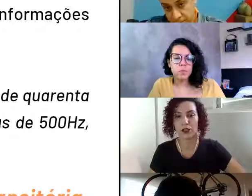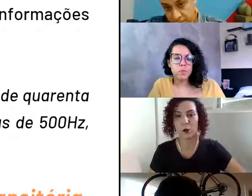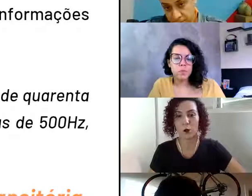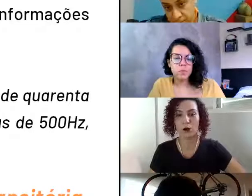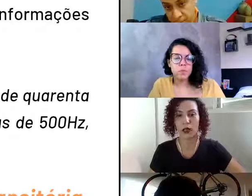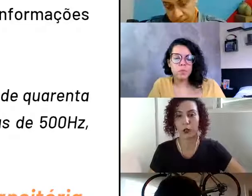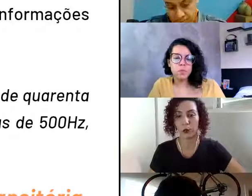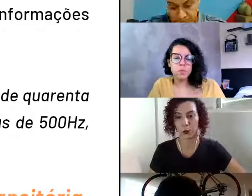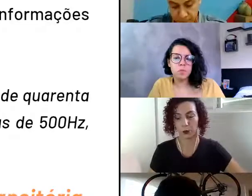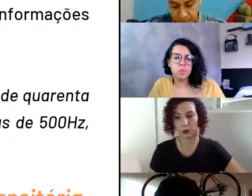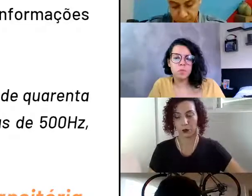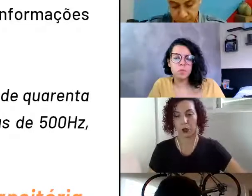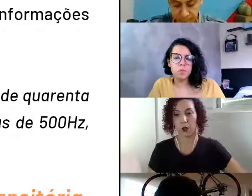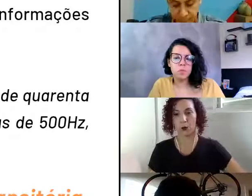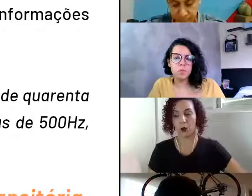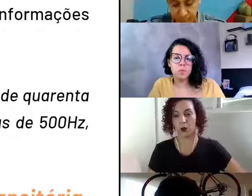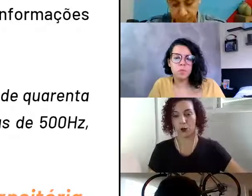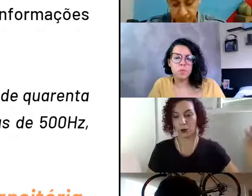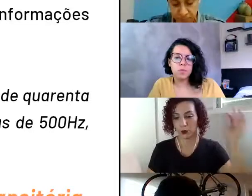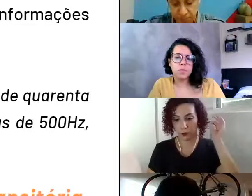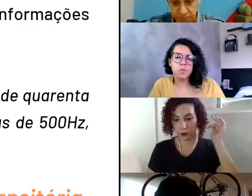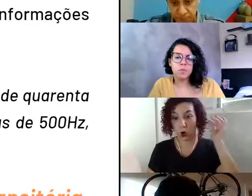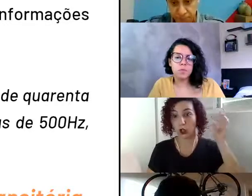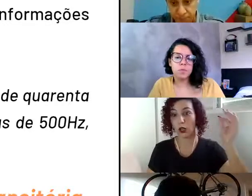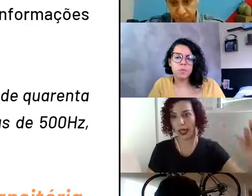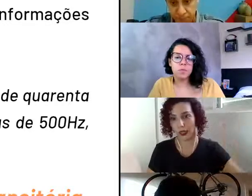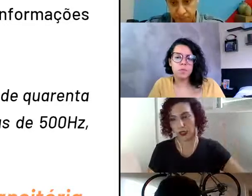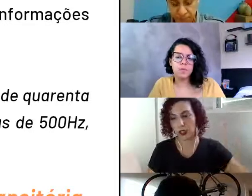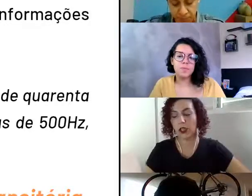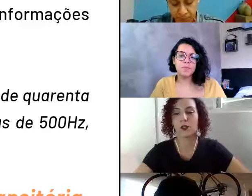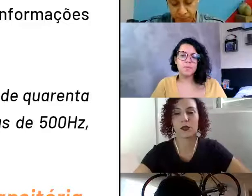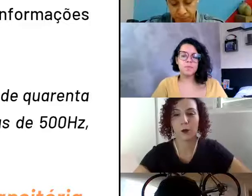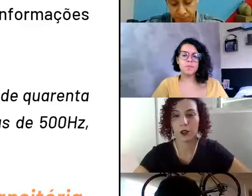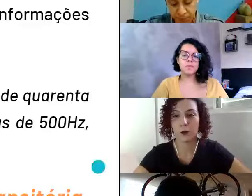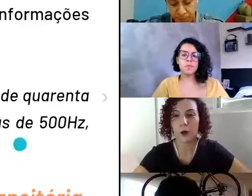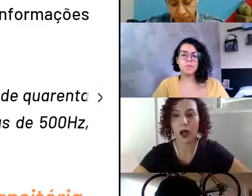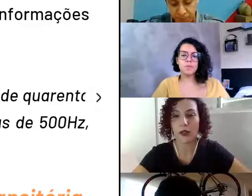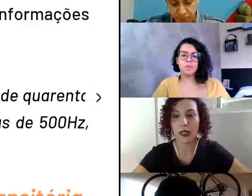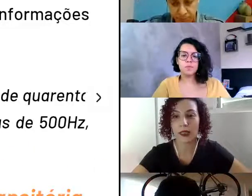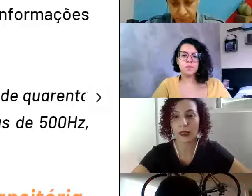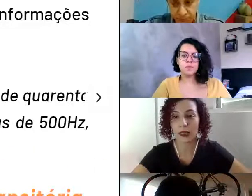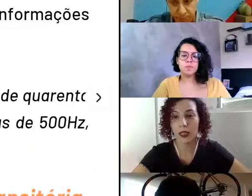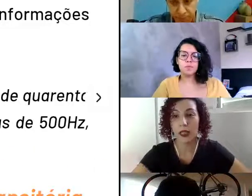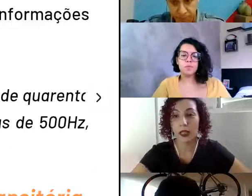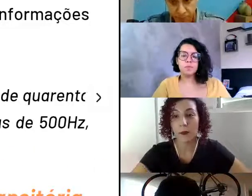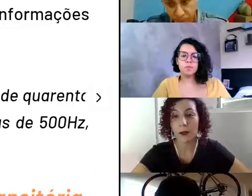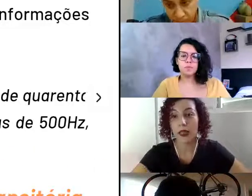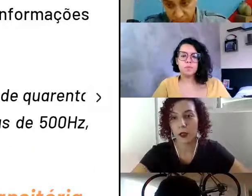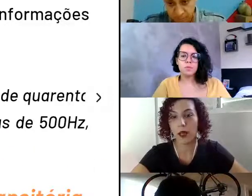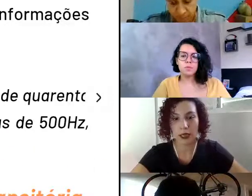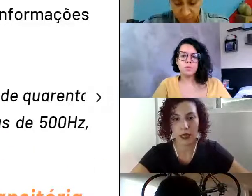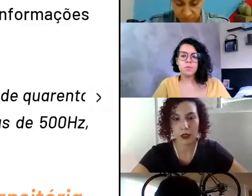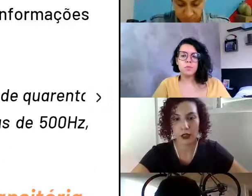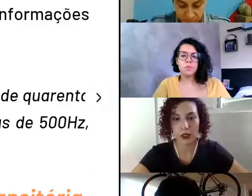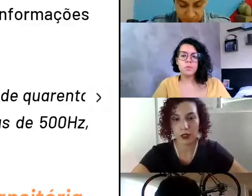de saúde são contra aí o nosso cotonete, justamente por causa desse